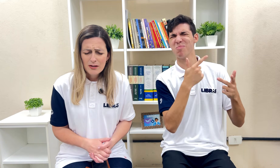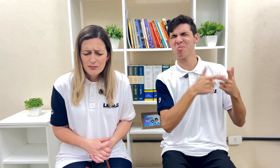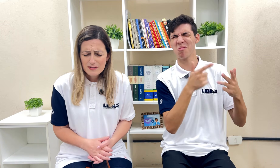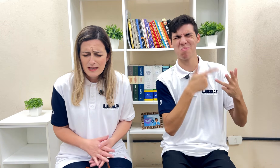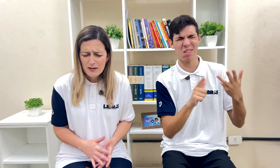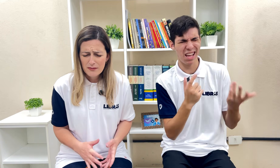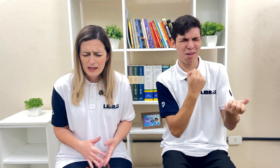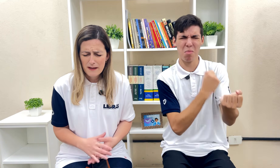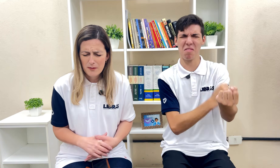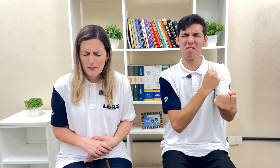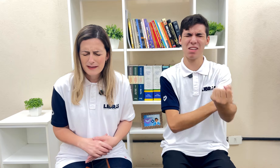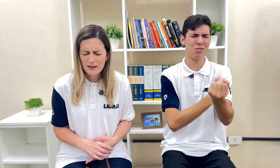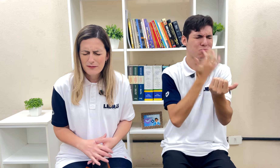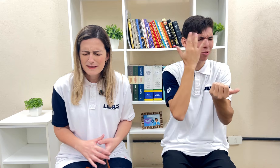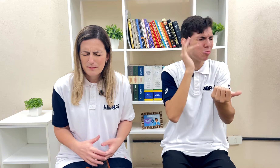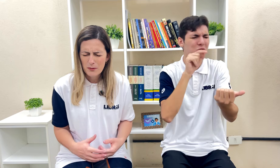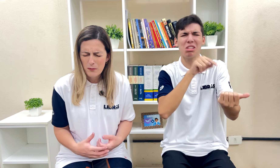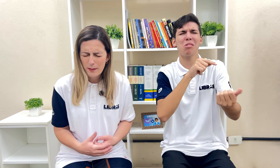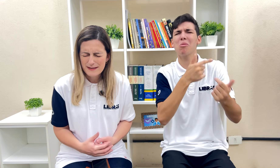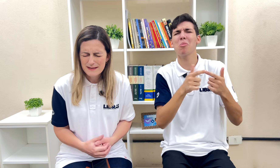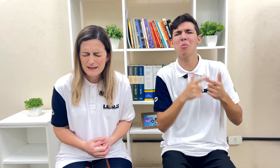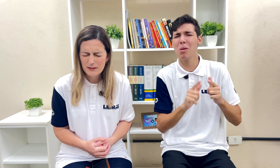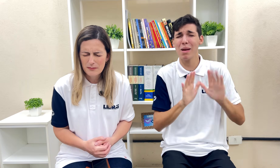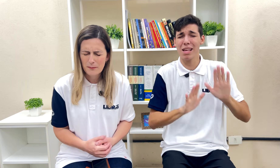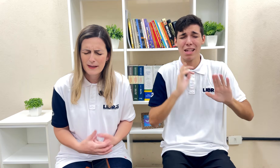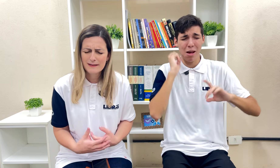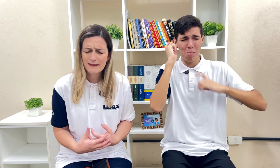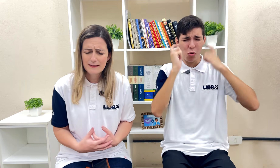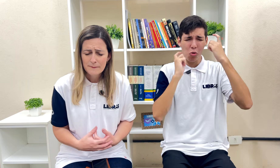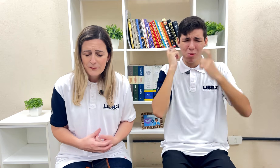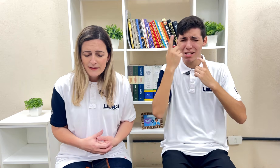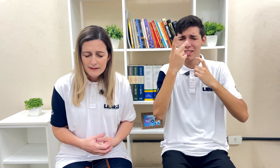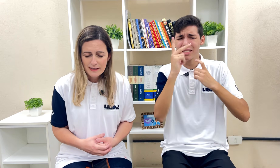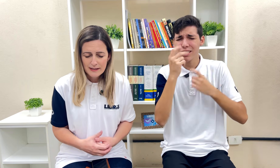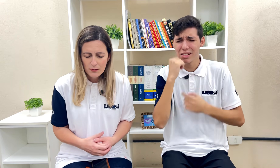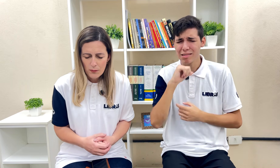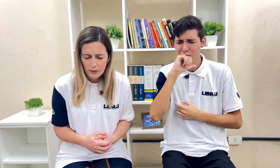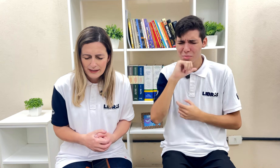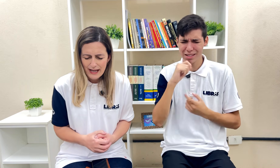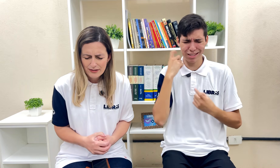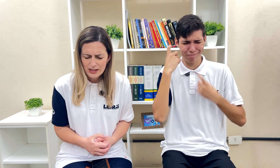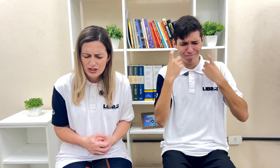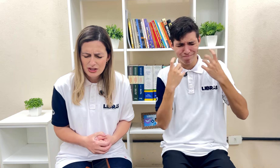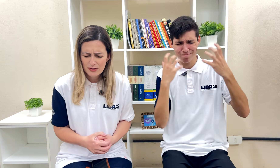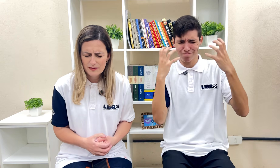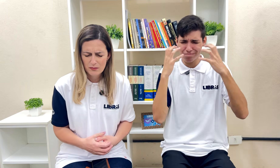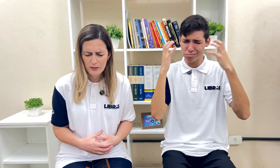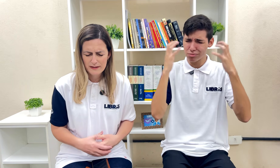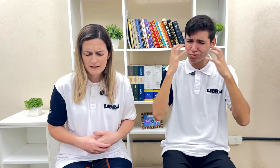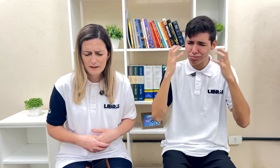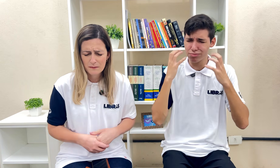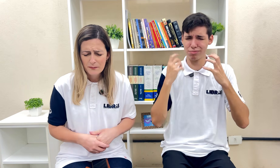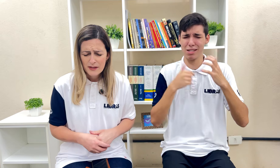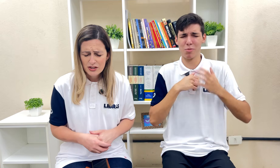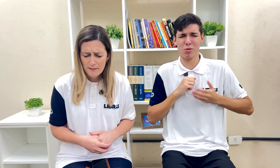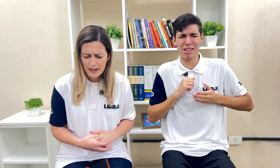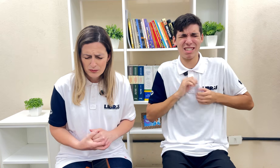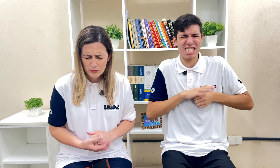não sei o que, meu Pai, que talvez a preocupação, meu Pai, tem lhe incomodado, tem enchido seu coração de amargura. Eu